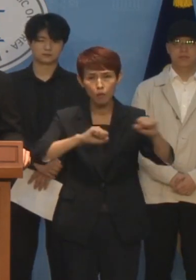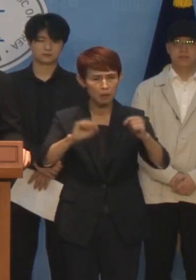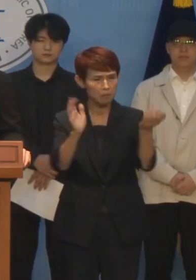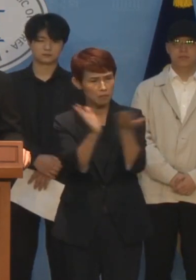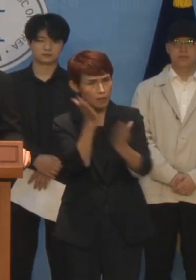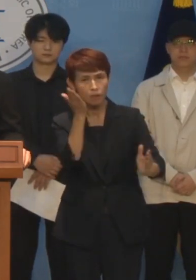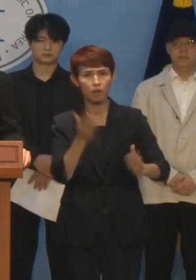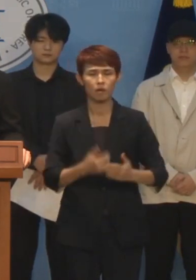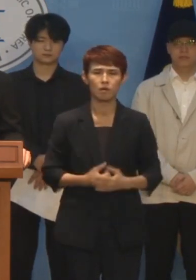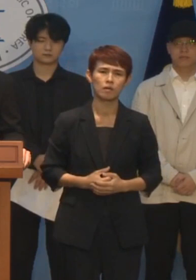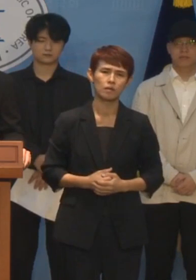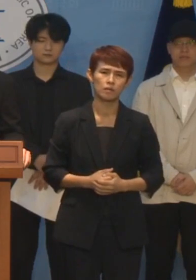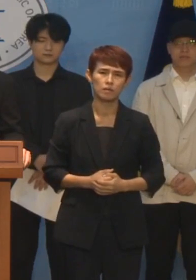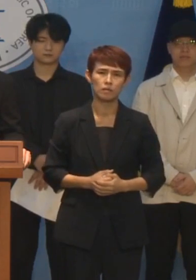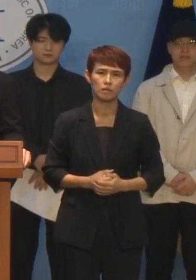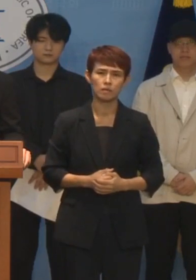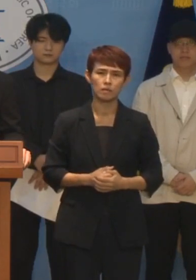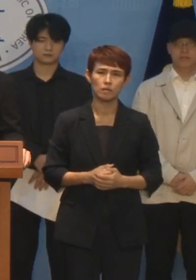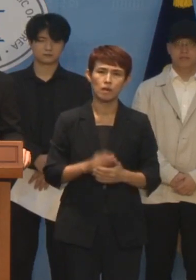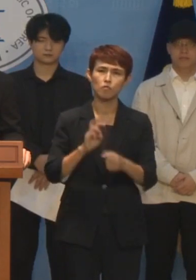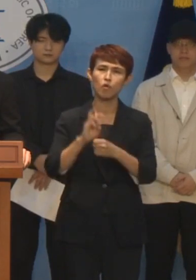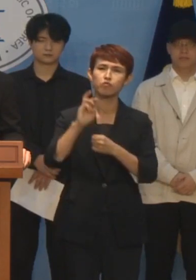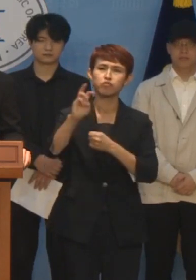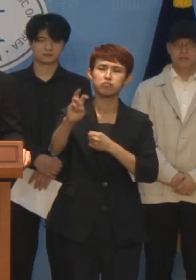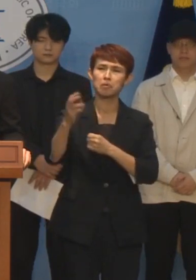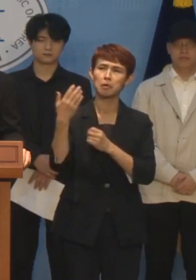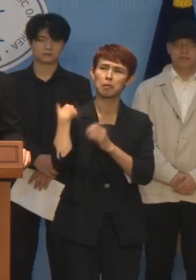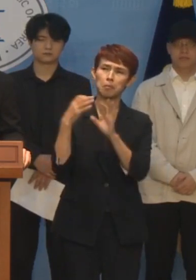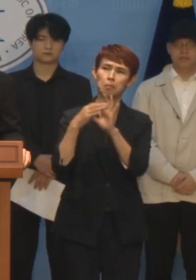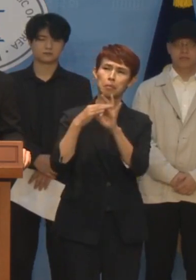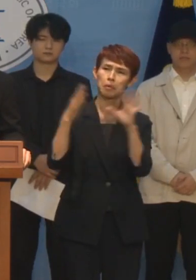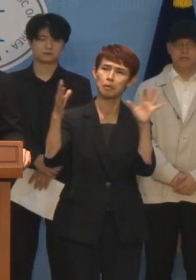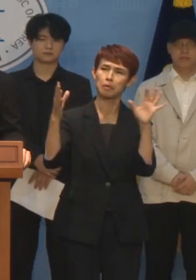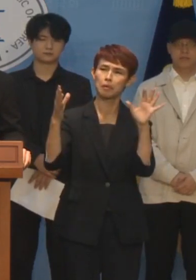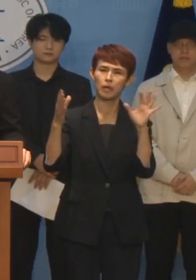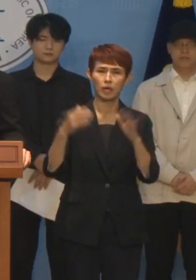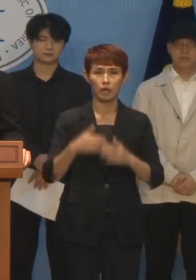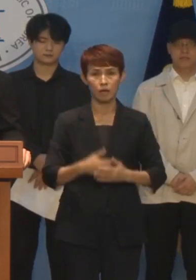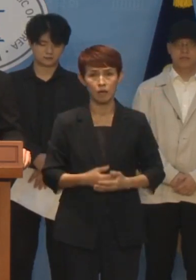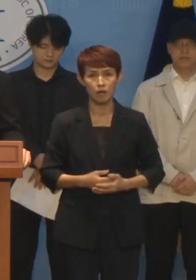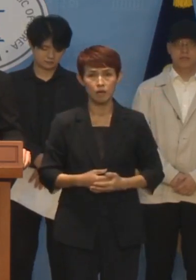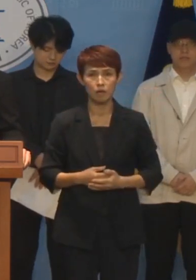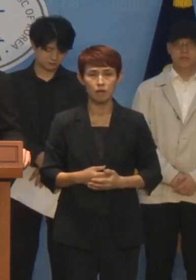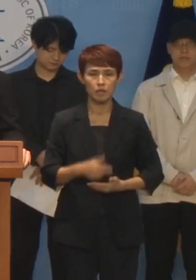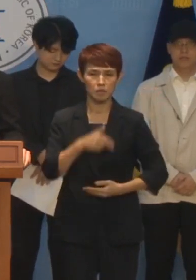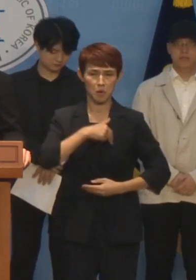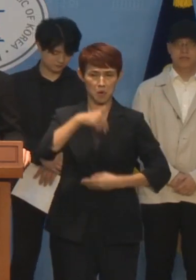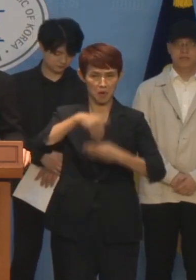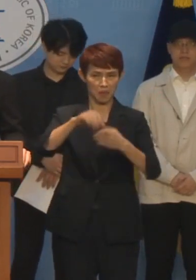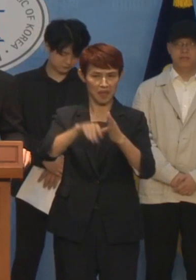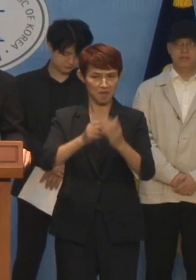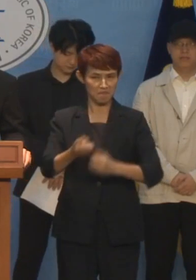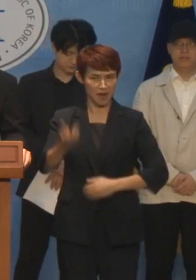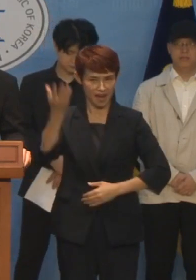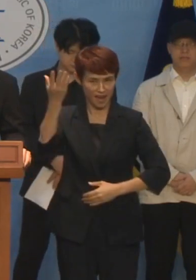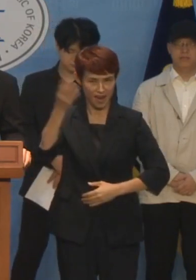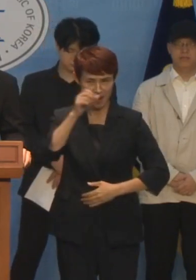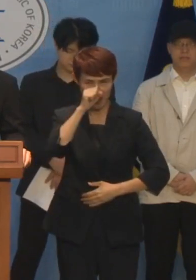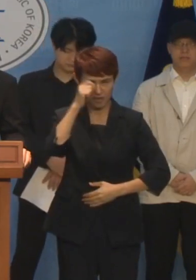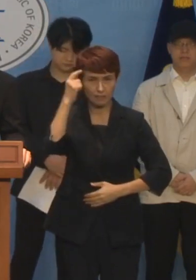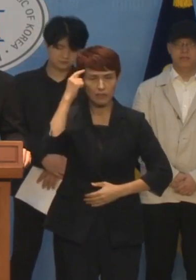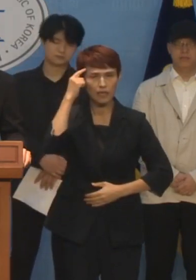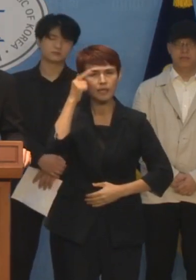있습니다. 30년 뒤를 자신이 책임지지 않아도 된다는 생각, 다음 선거에만 이기면 그만이라는 이